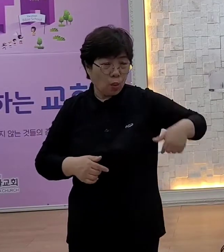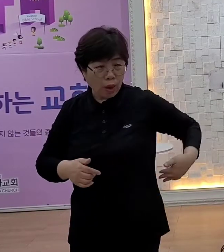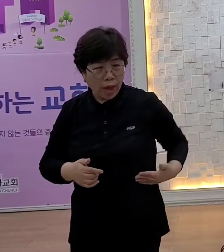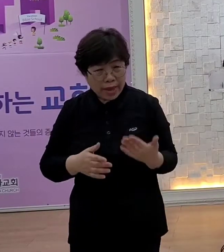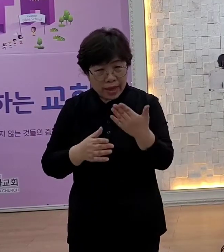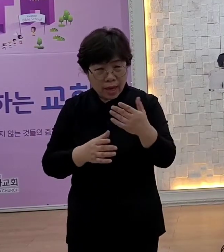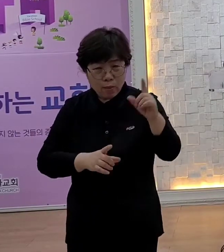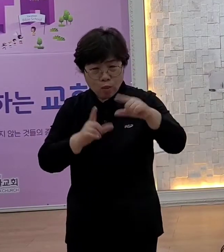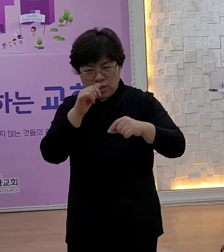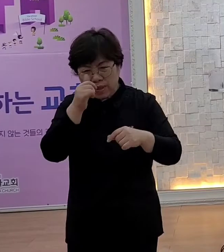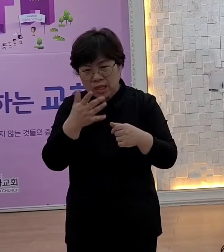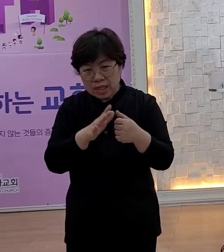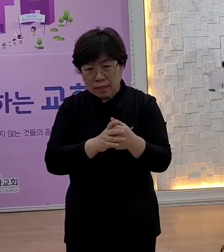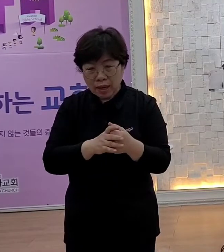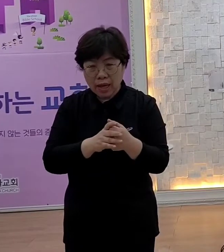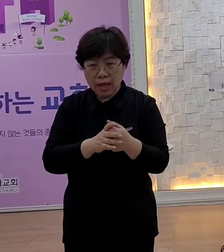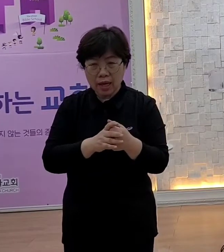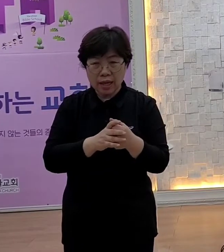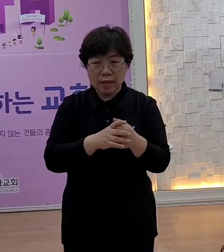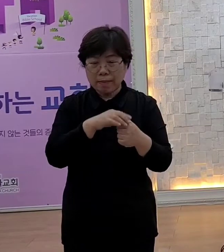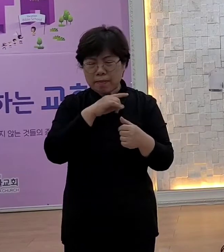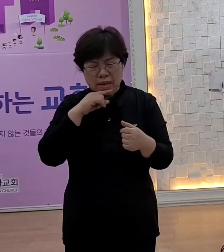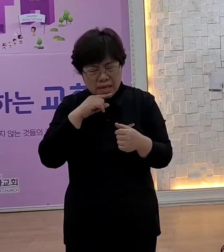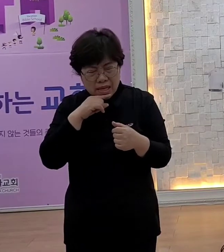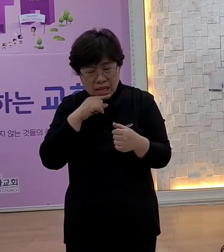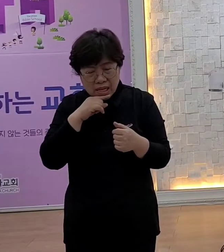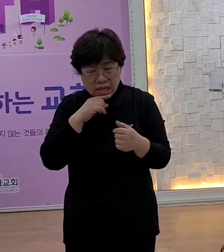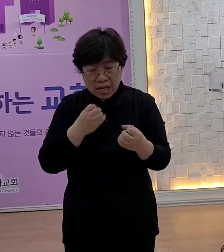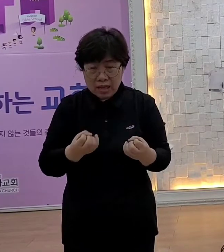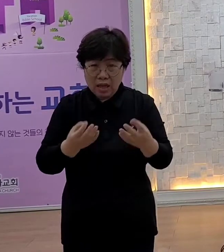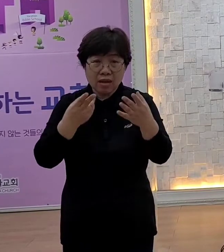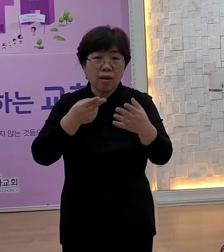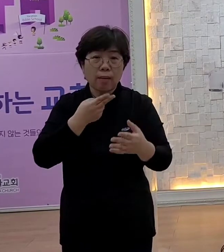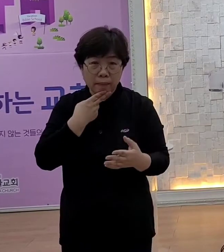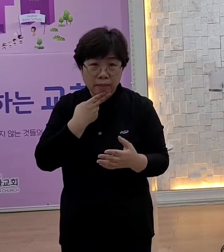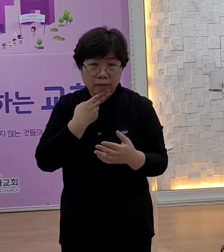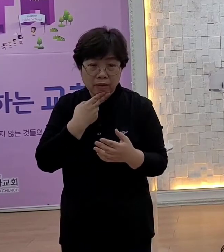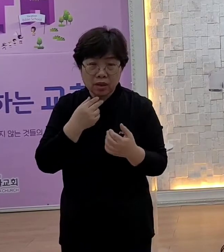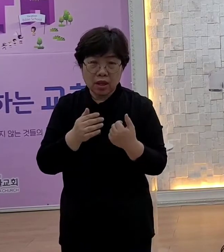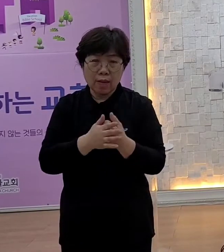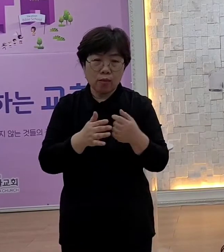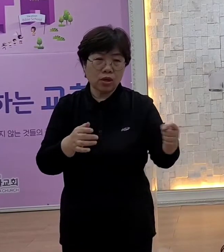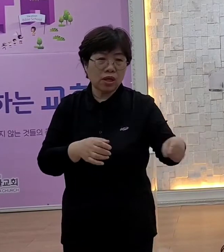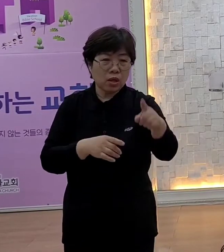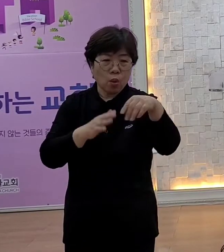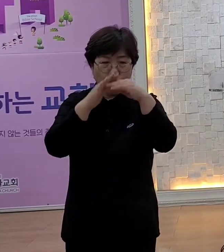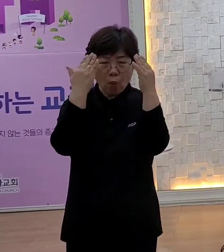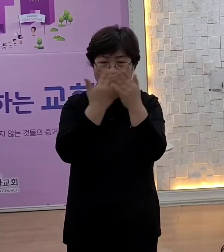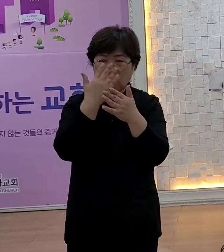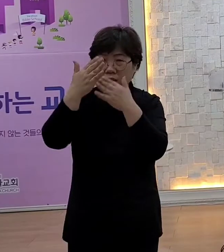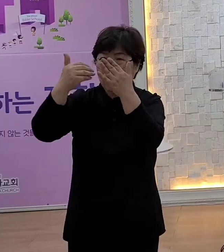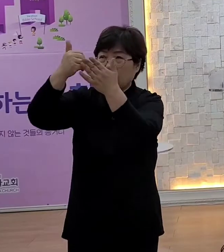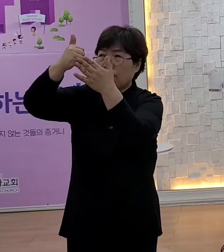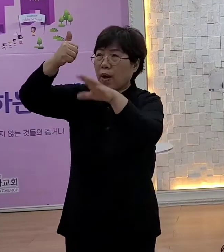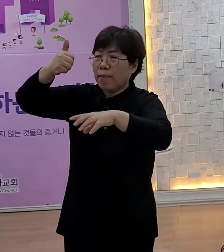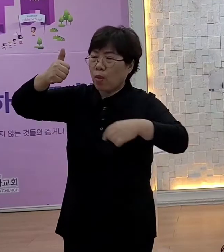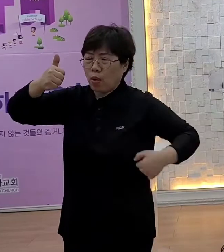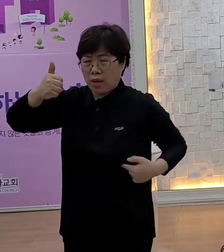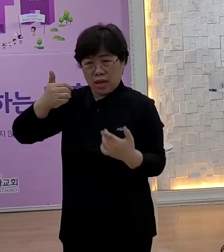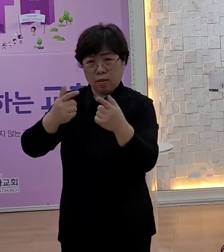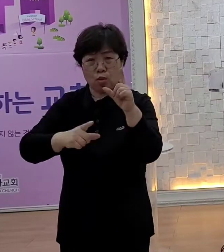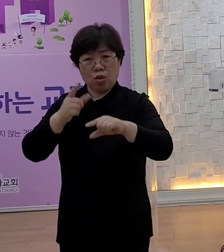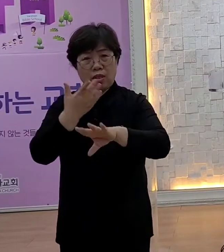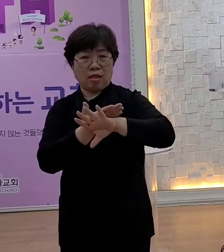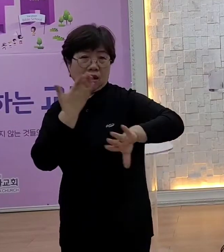이 이야기가 우리 인생 전체를 제가 지배하고 있어요. 요나서에 대해서. 제 머릿속에. 그런데 이 본문을 하나하나 다